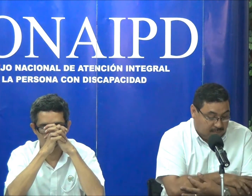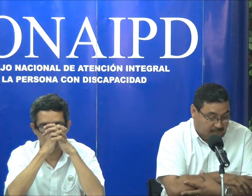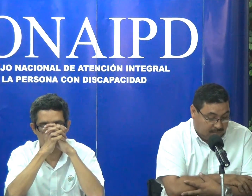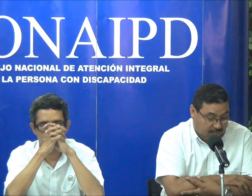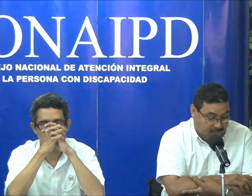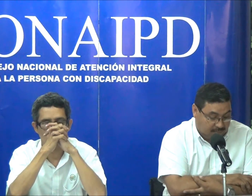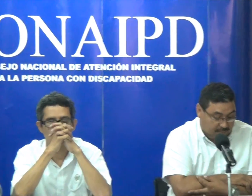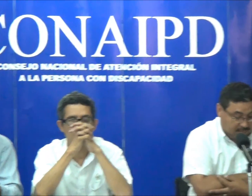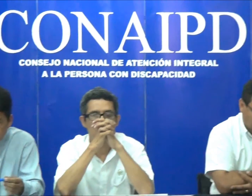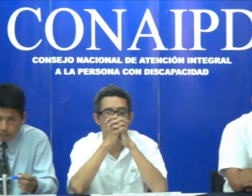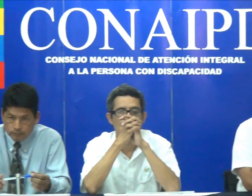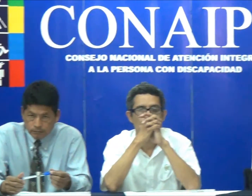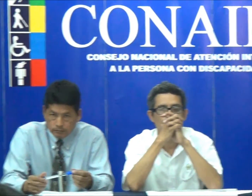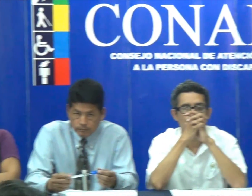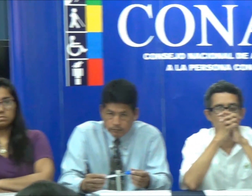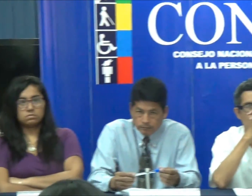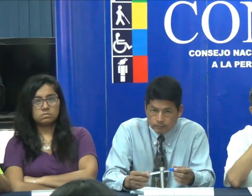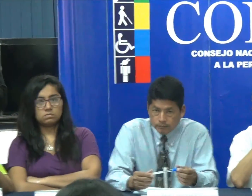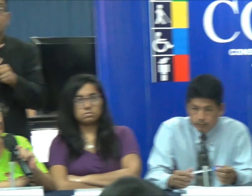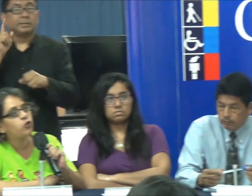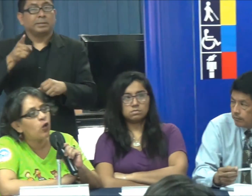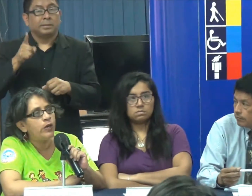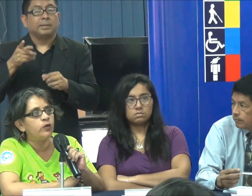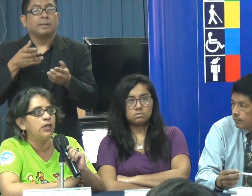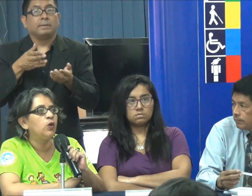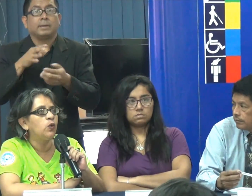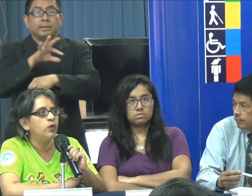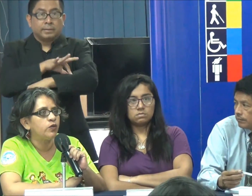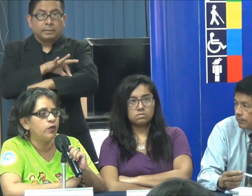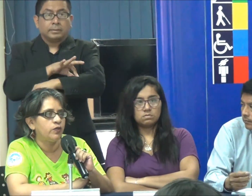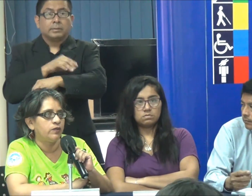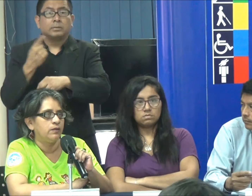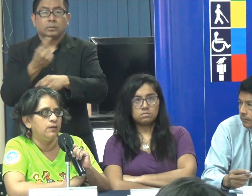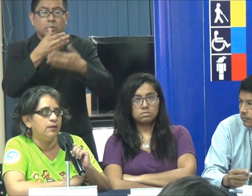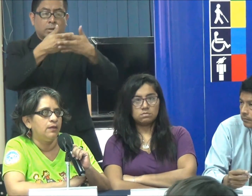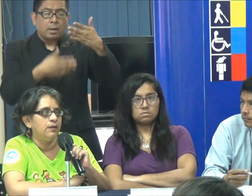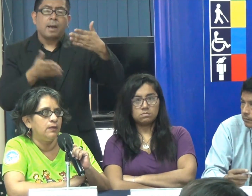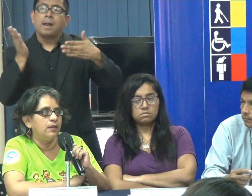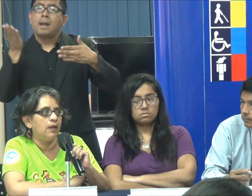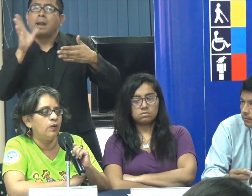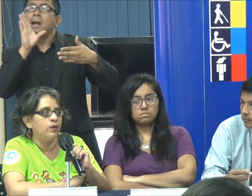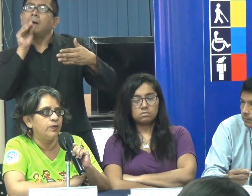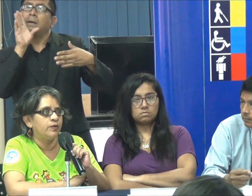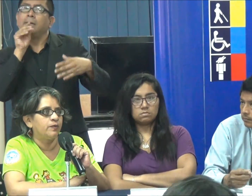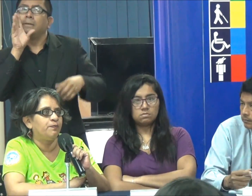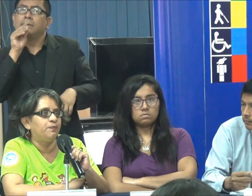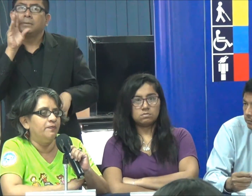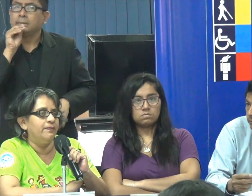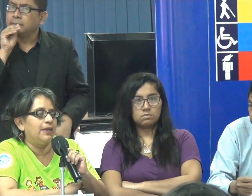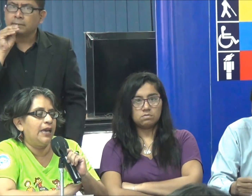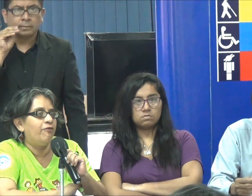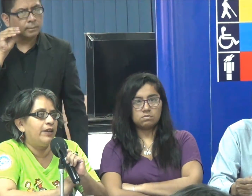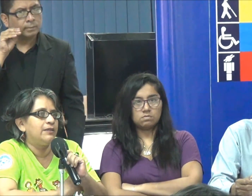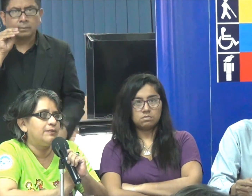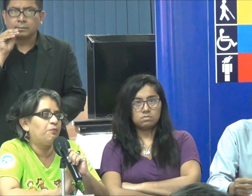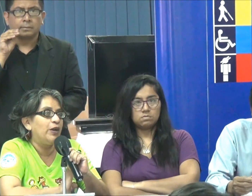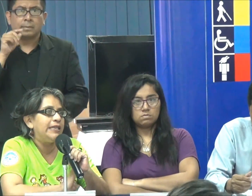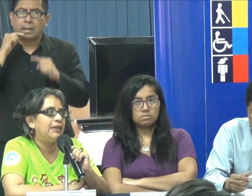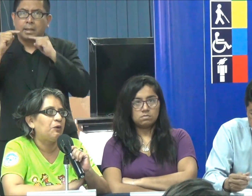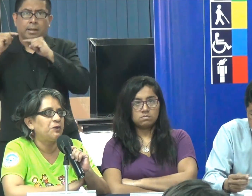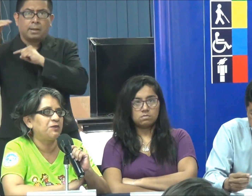discapacidad, deben estar presentes no solo en los discursos de los